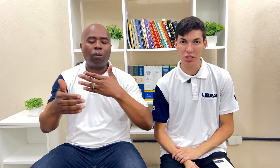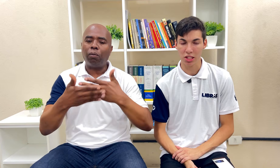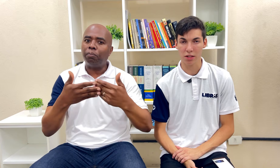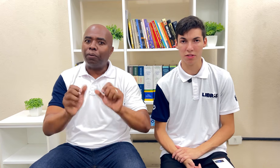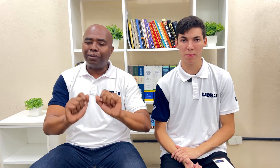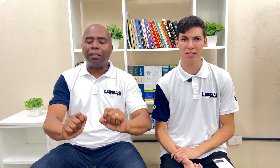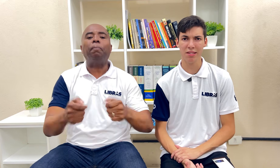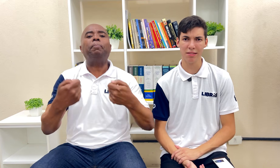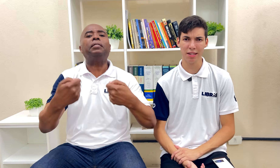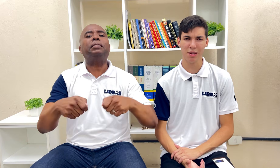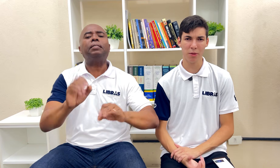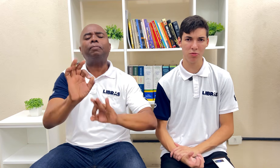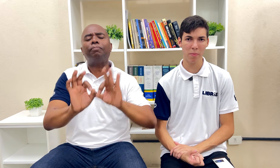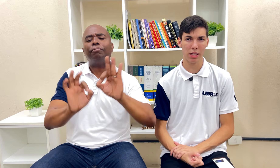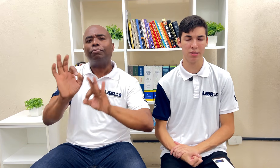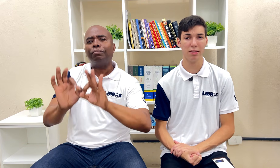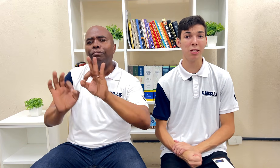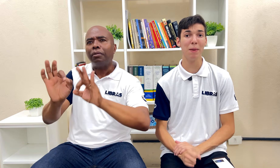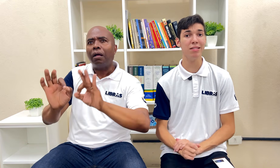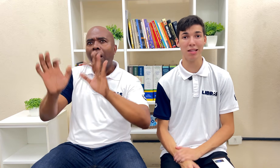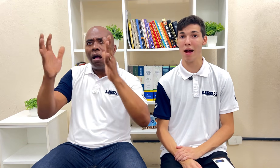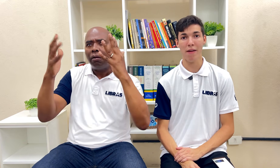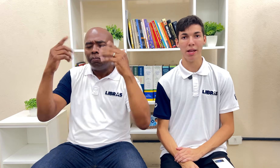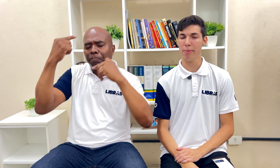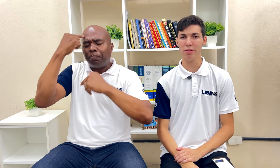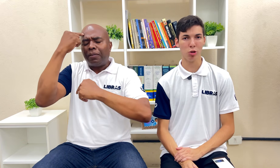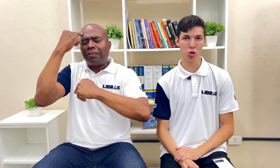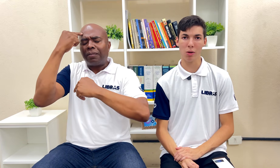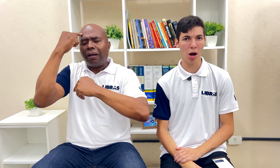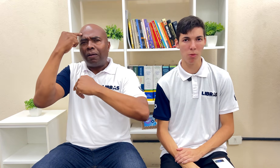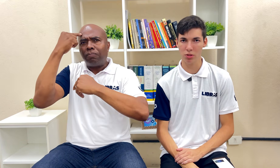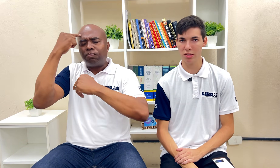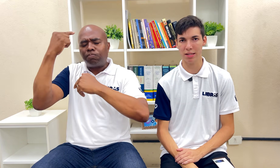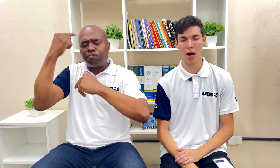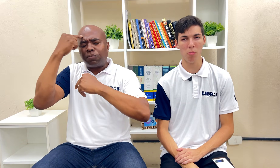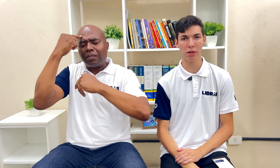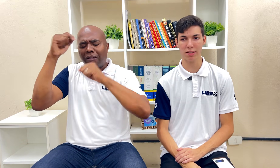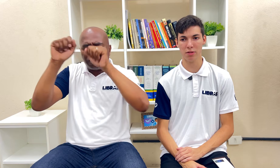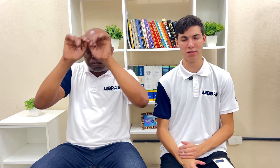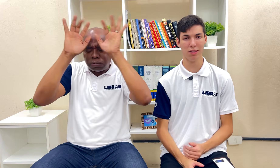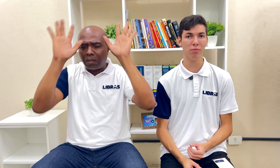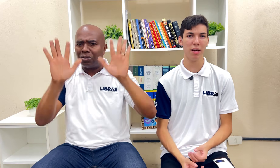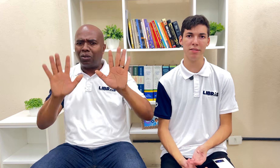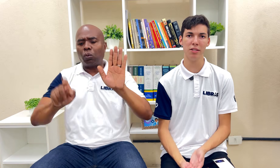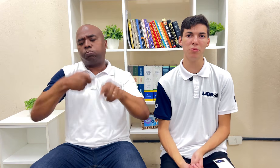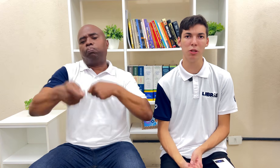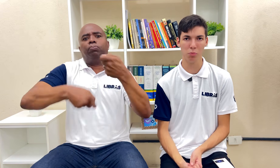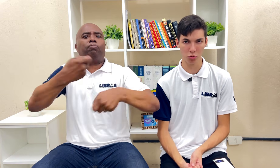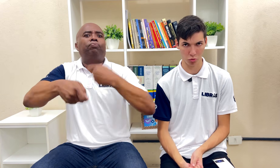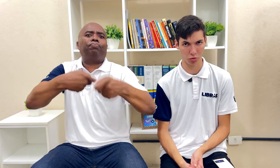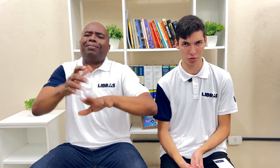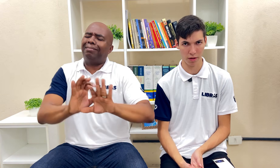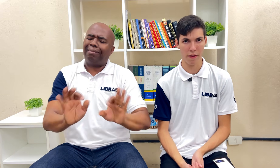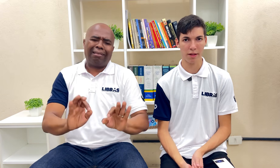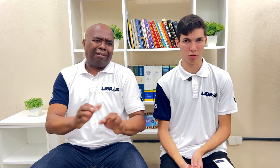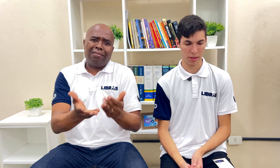imagética, você precisa trazer para sua mente, você tem que pensar, não é só jogar um monte de sinal, porque senão você não traz entendimento para os surdos,